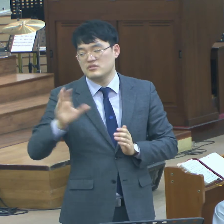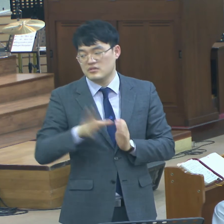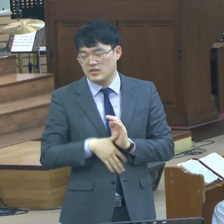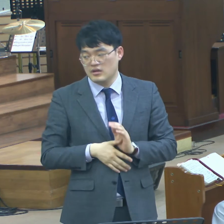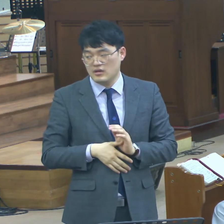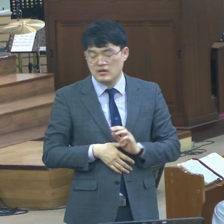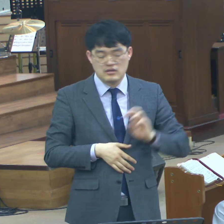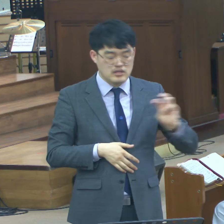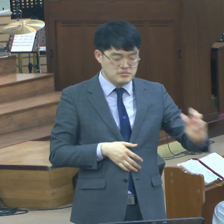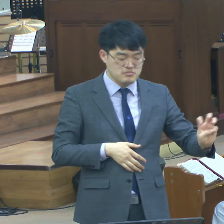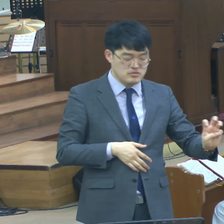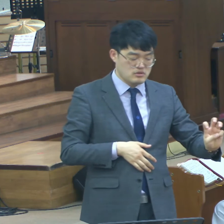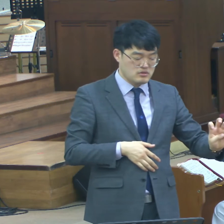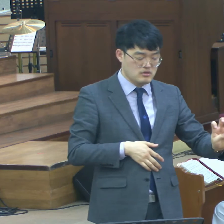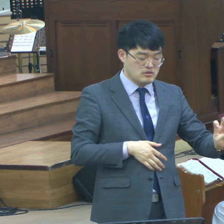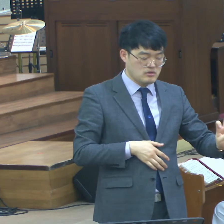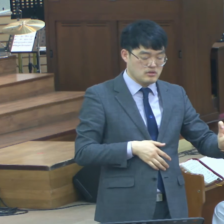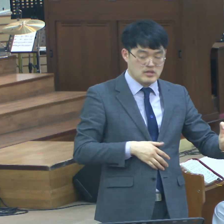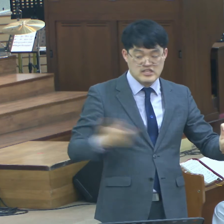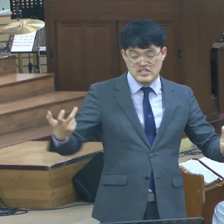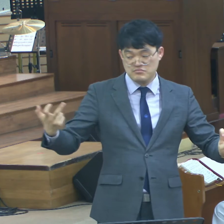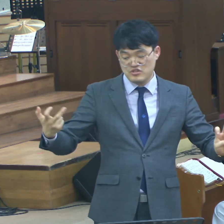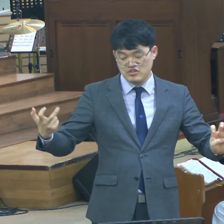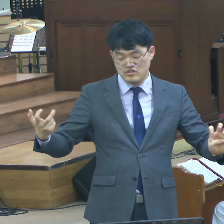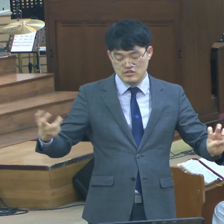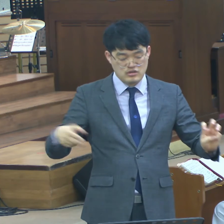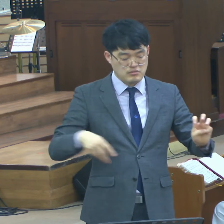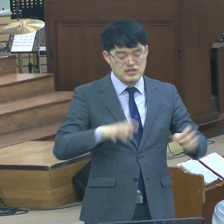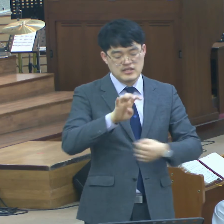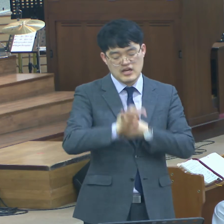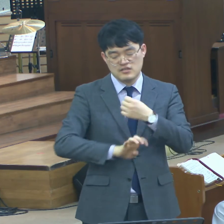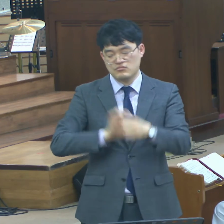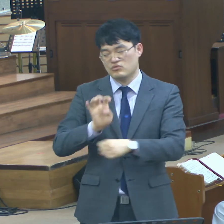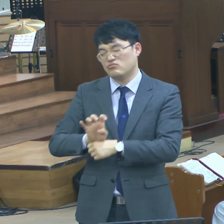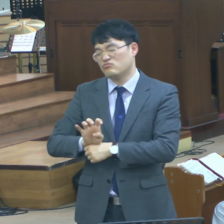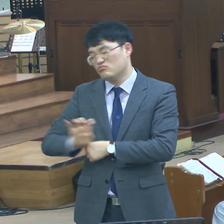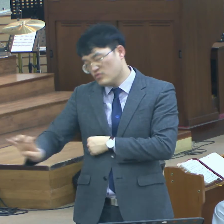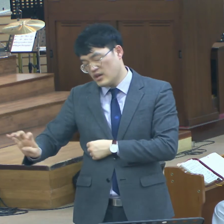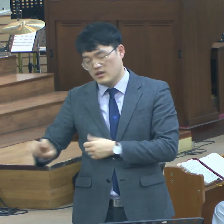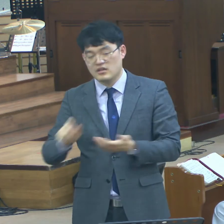후에 심판하셨다고요? 몇 년? 40년.